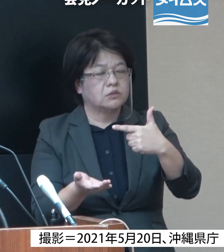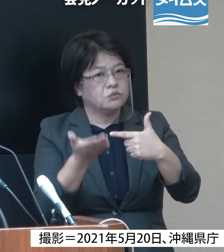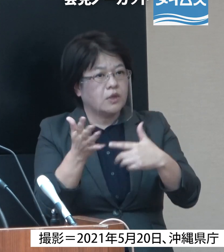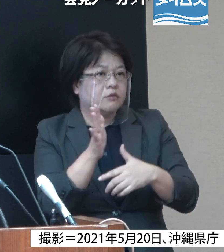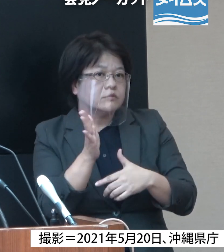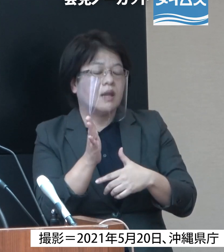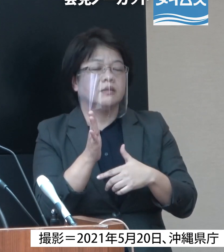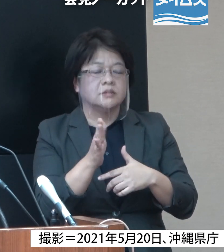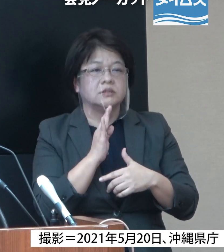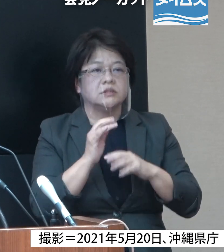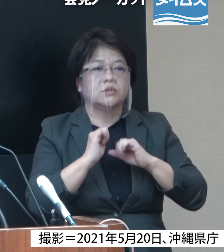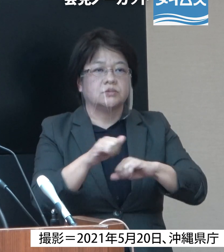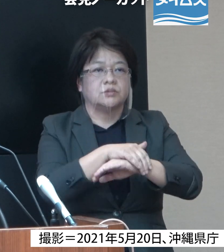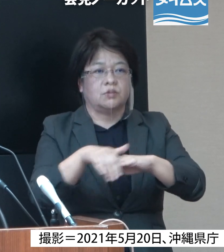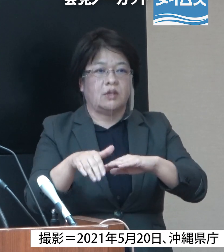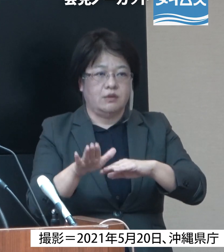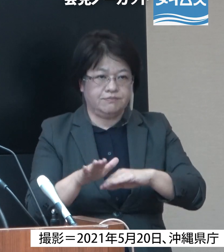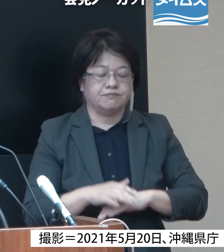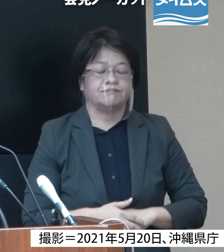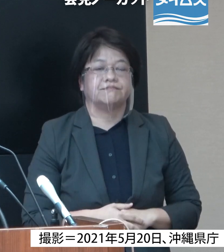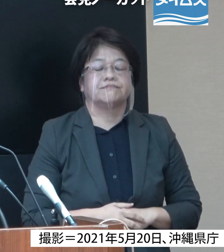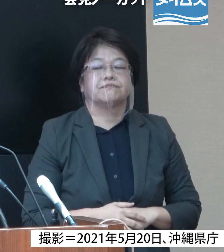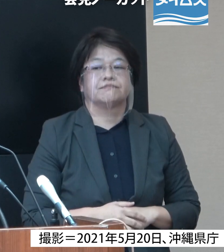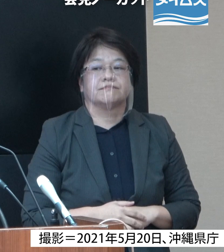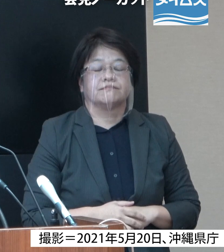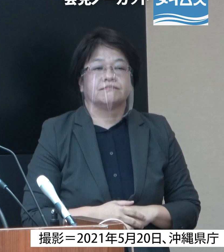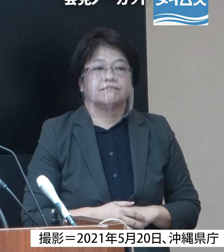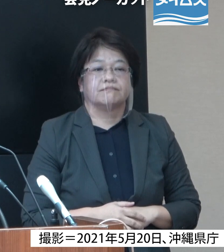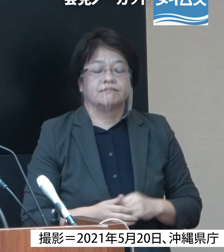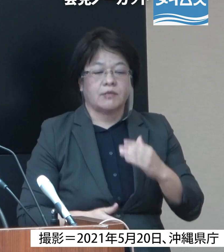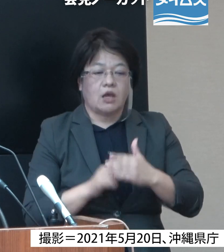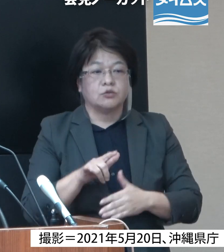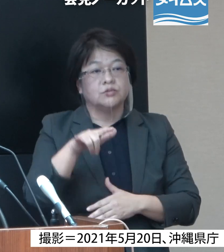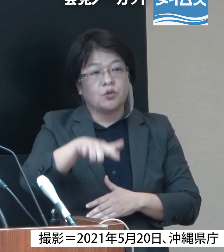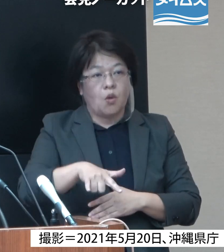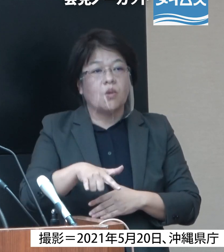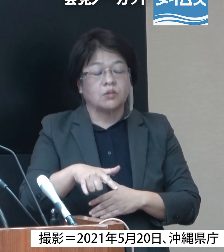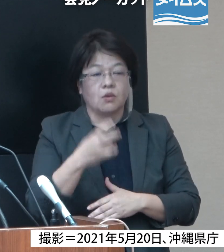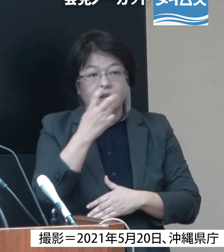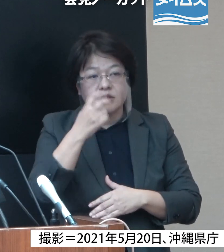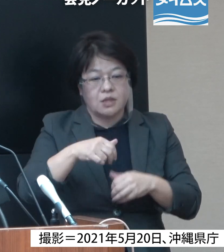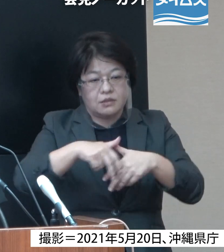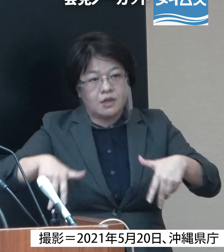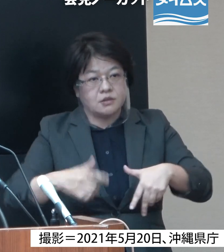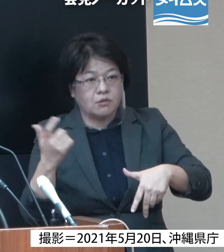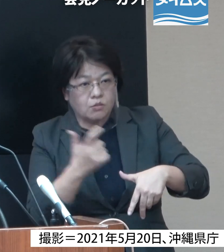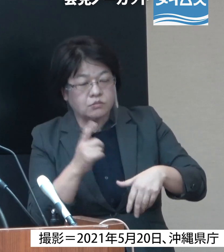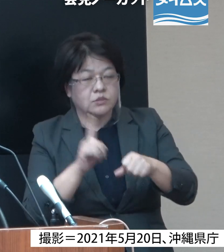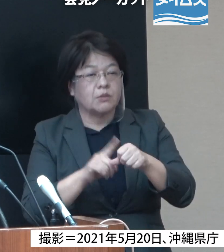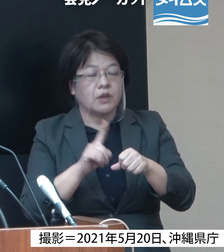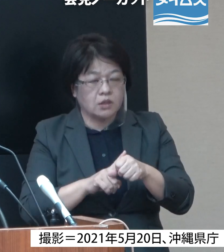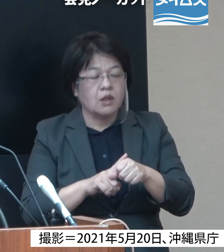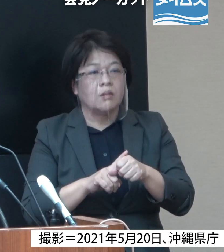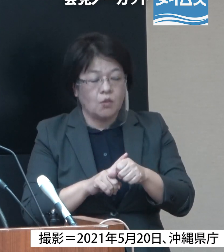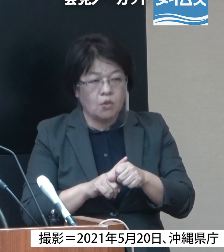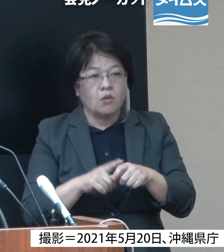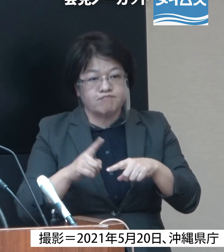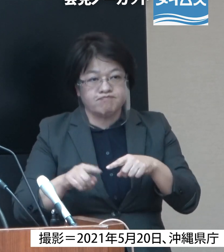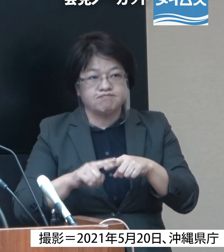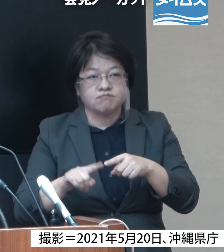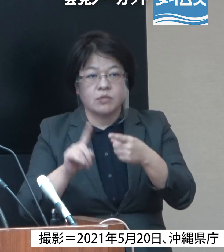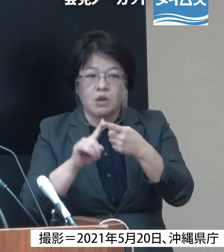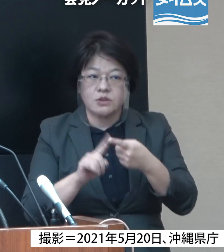目途に実施をしてまいりたいと考えております。那覇空港の検査体制の拡充についても随時取り組んでまい